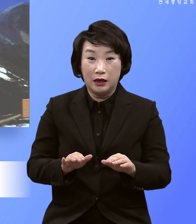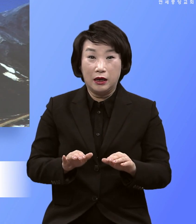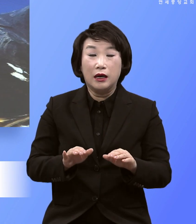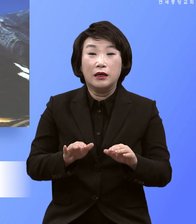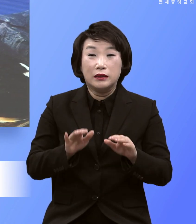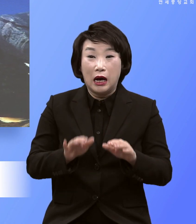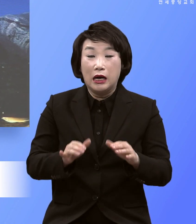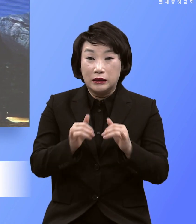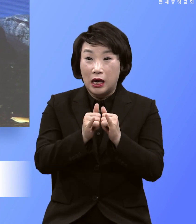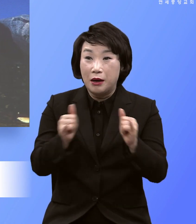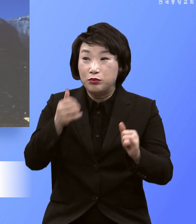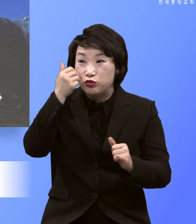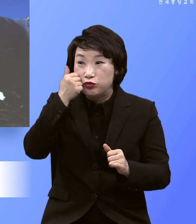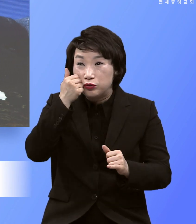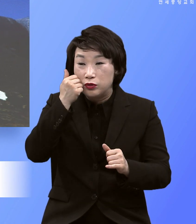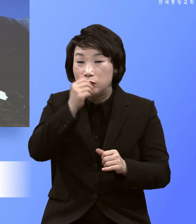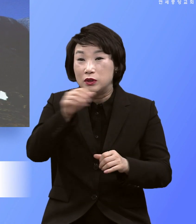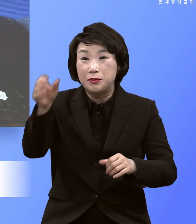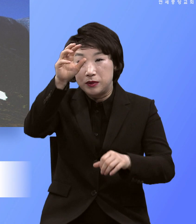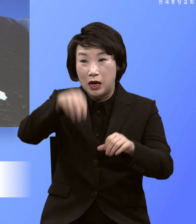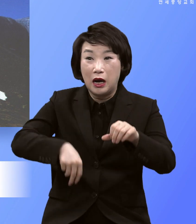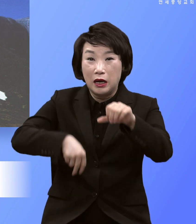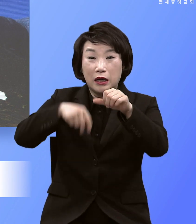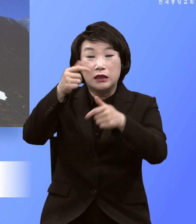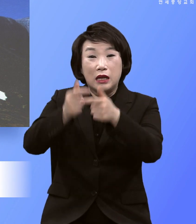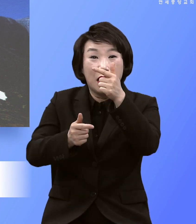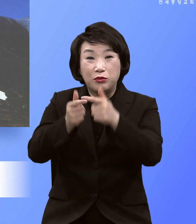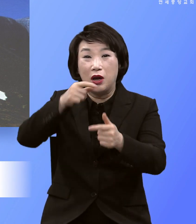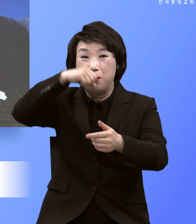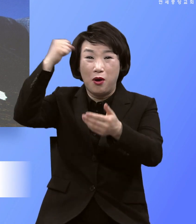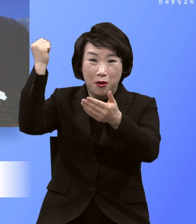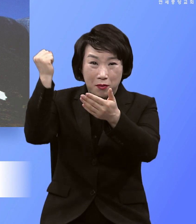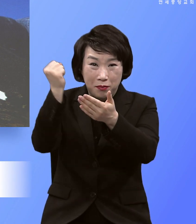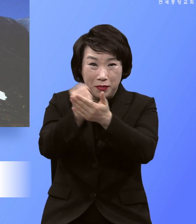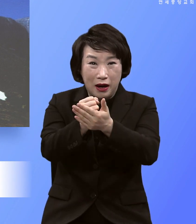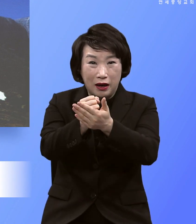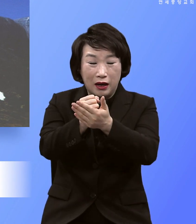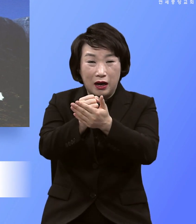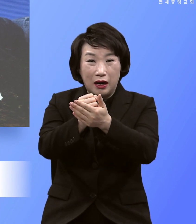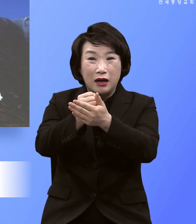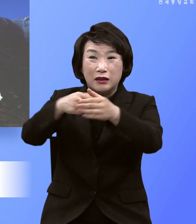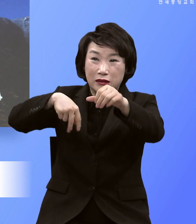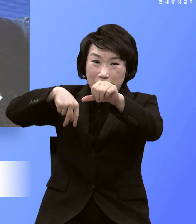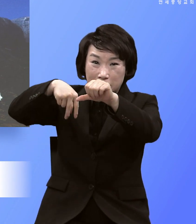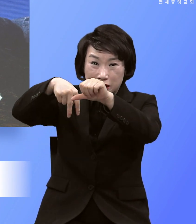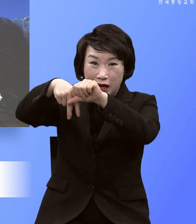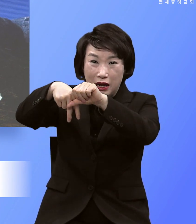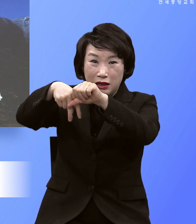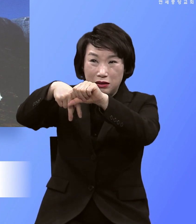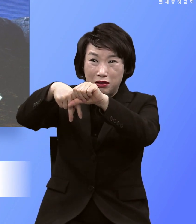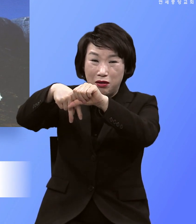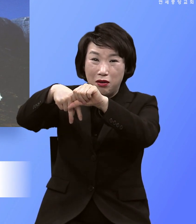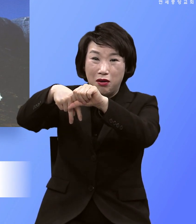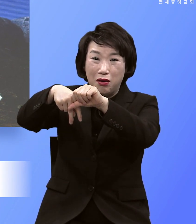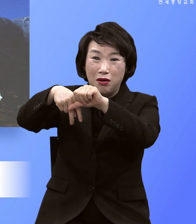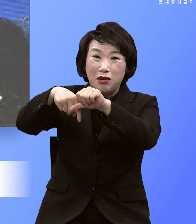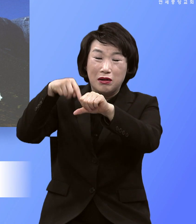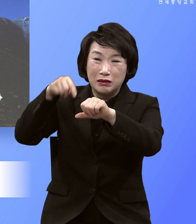사람을 십자가라는 나무에다가 못을 박아놓고 그